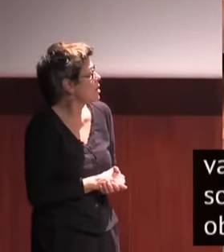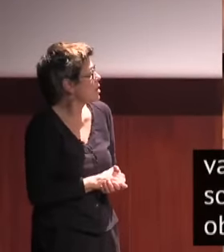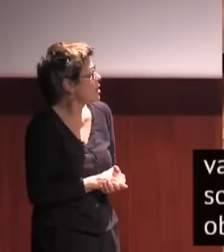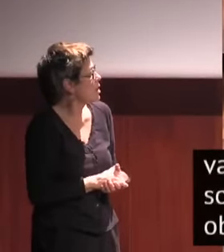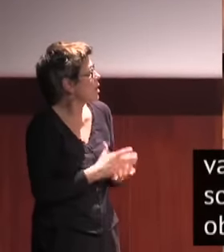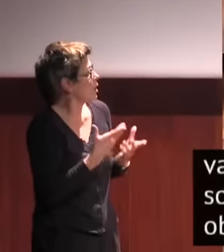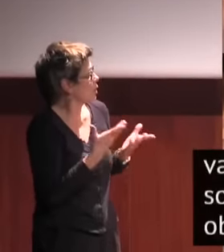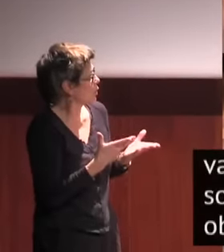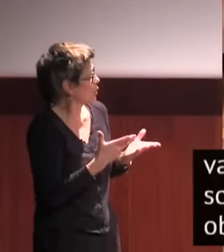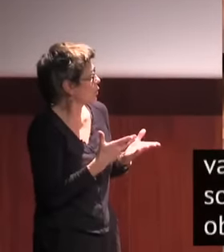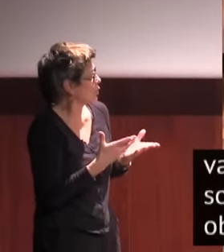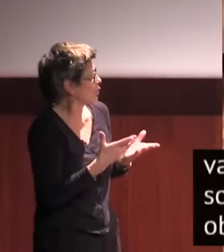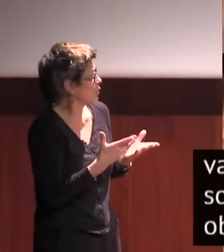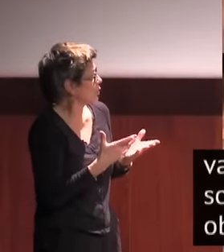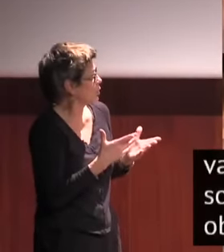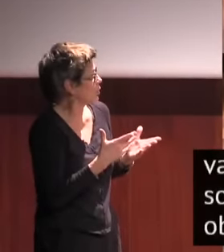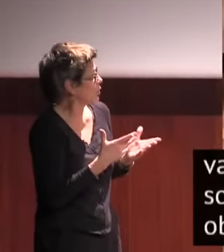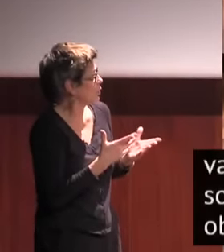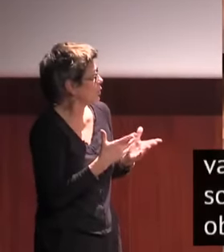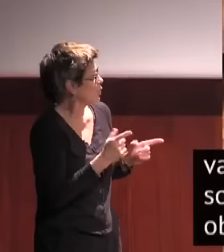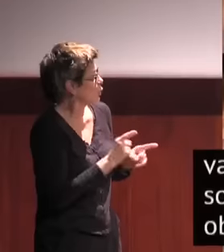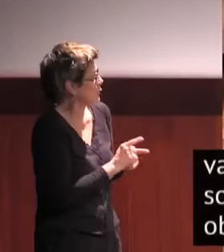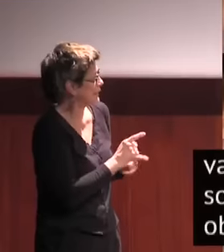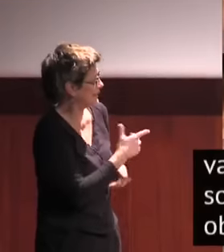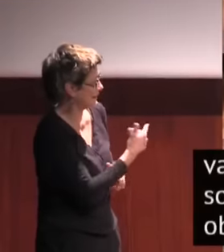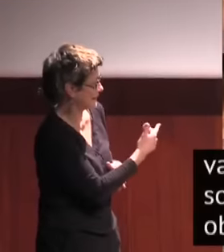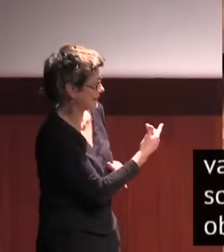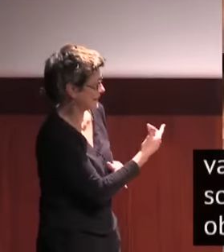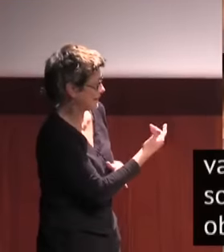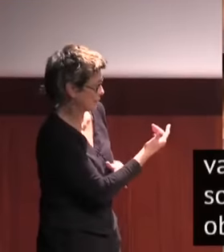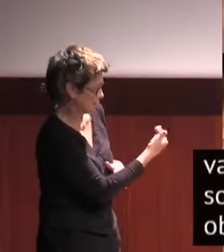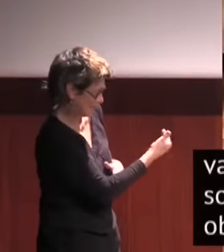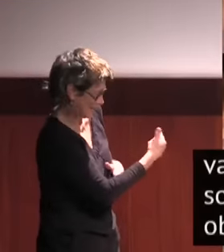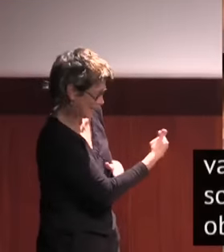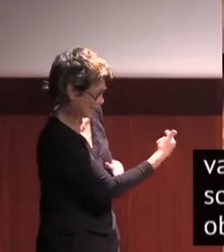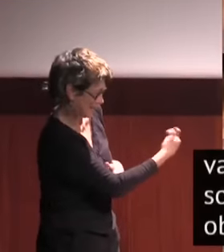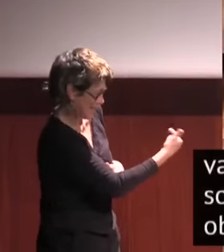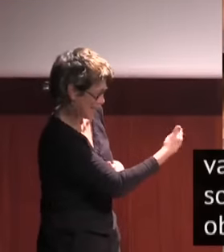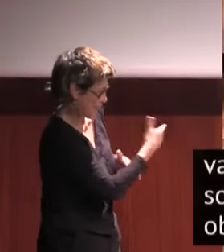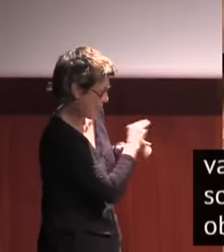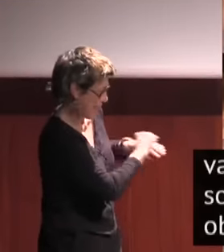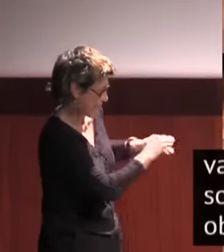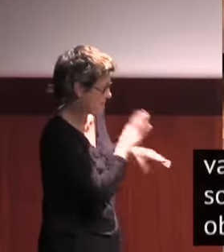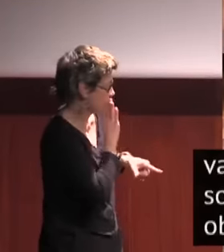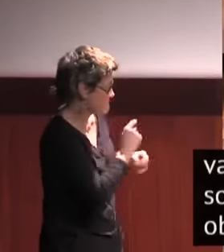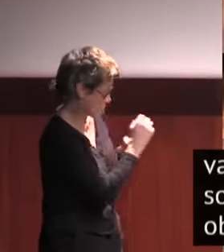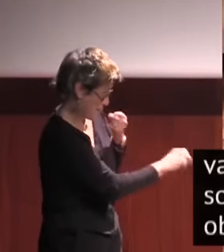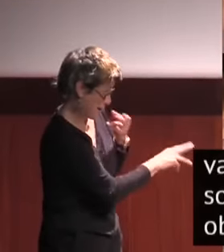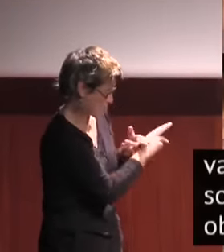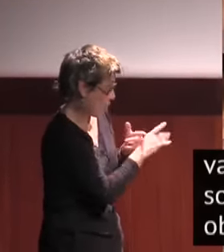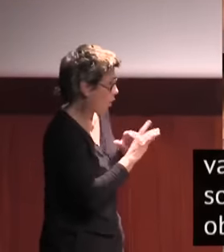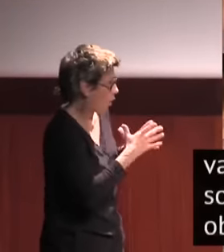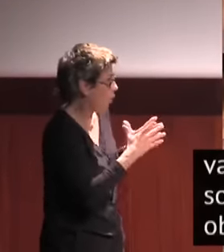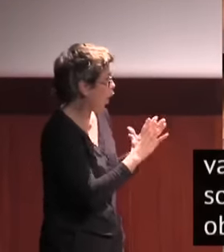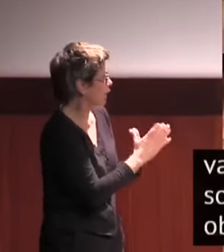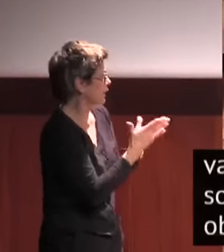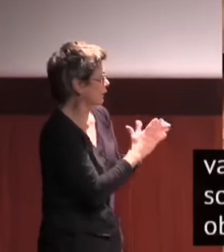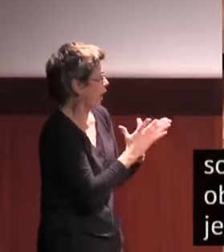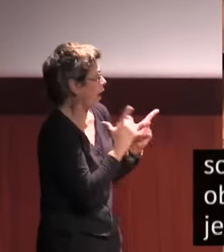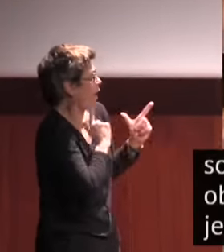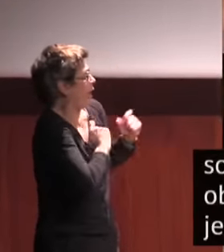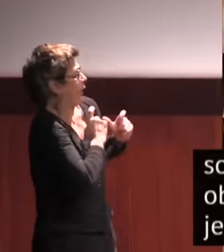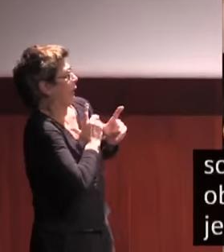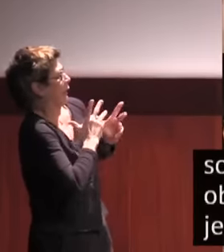Et puisque ça fait longtemps qu'elles n'ont pas discuté, je vais demander à nos deux libraires de répondre à comment désacraliser le